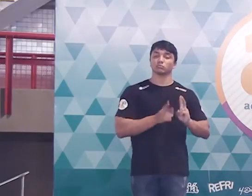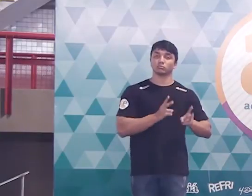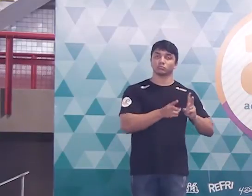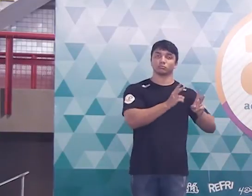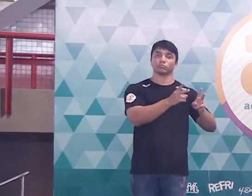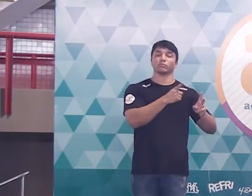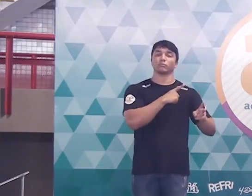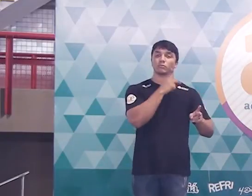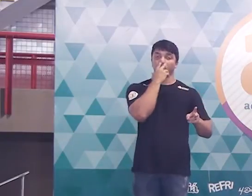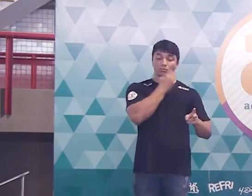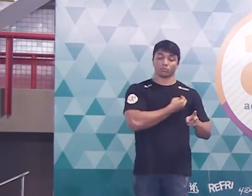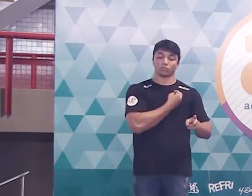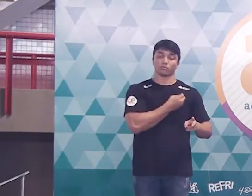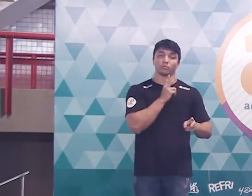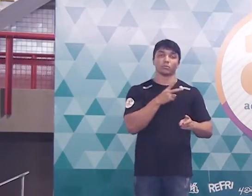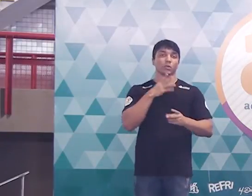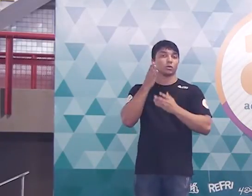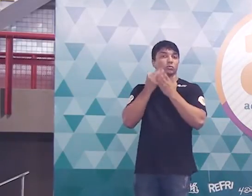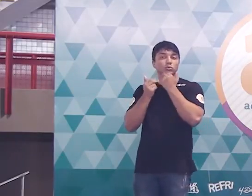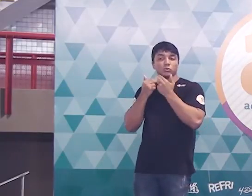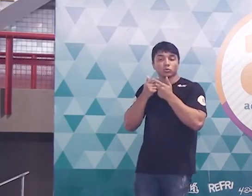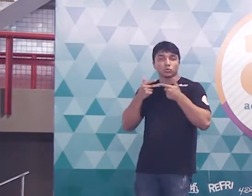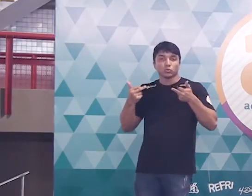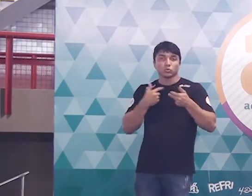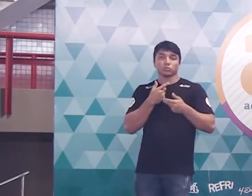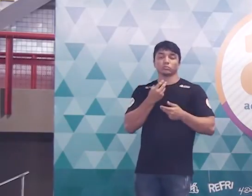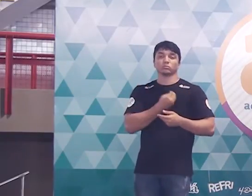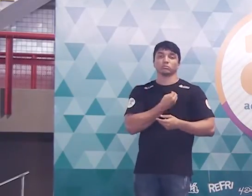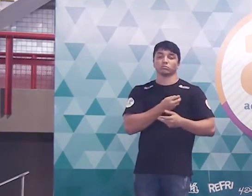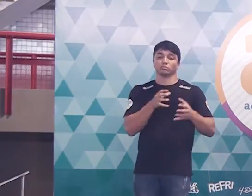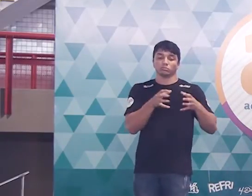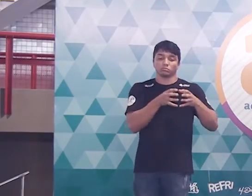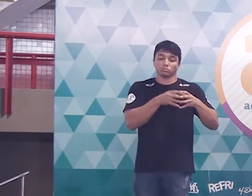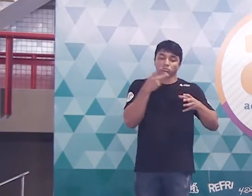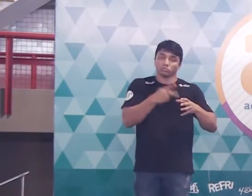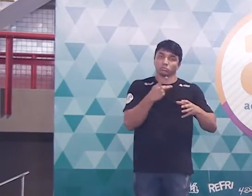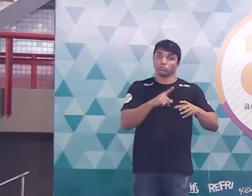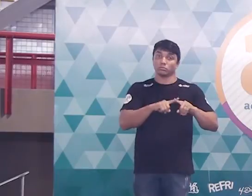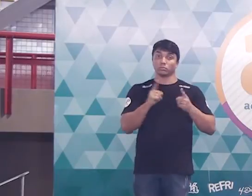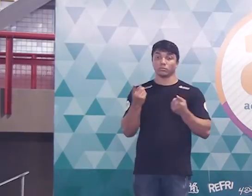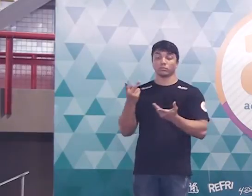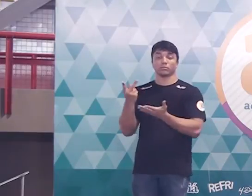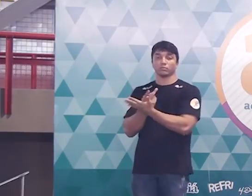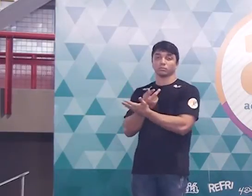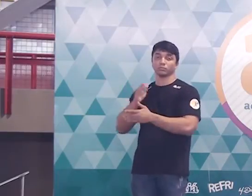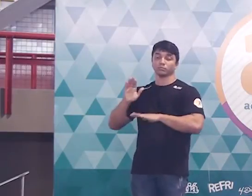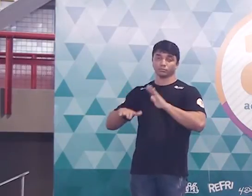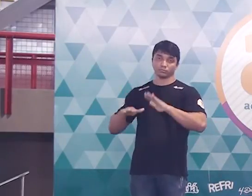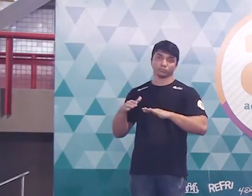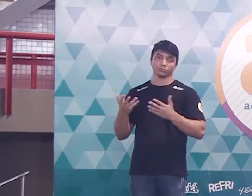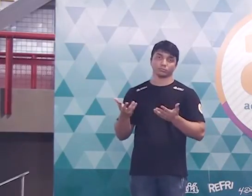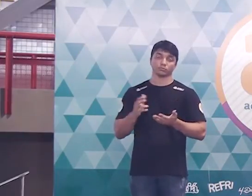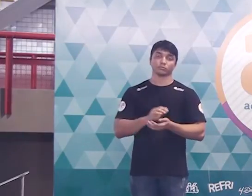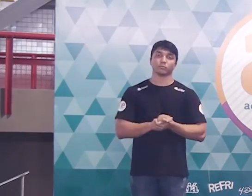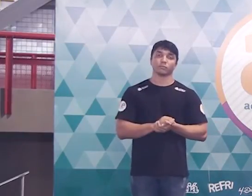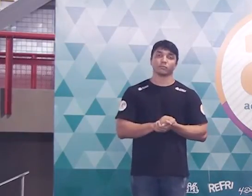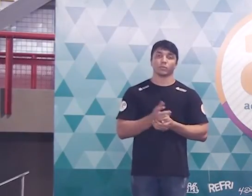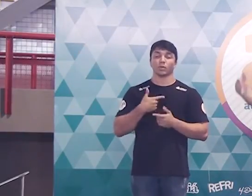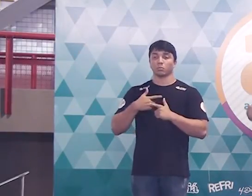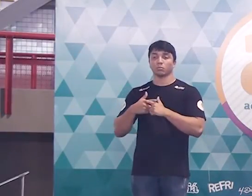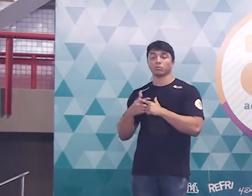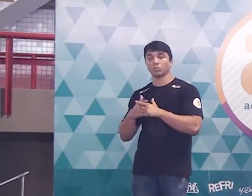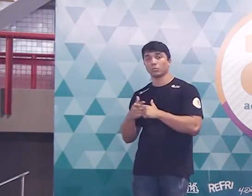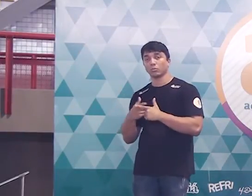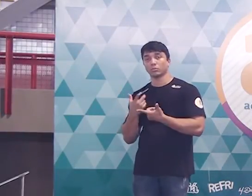perpetuar, sobreviver, manter-se existindo, mas às vezes acaba levando à morte, por